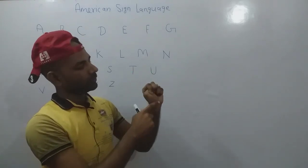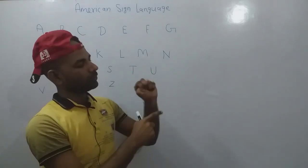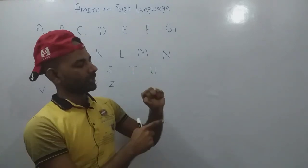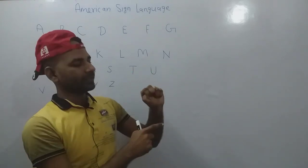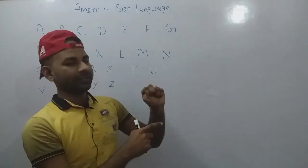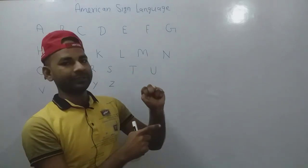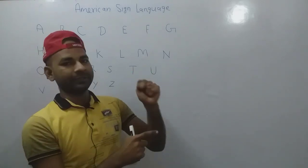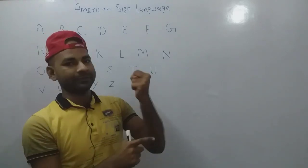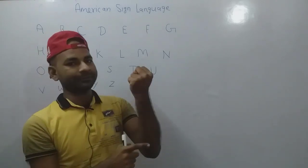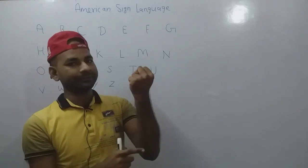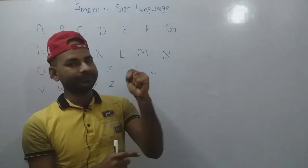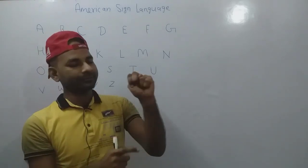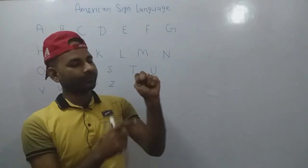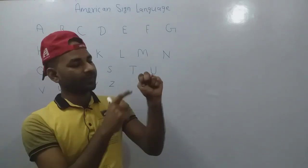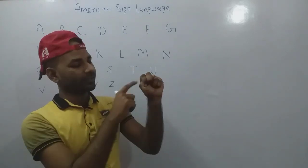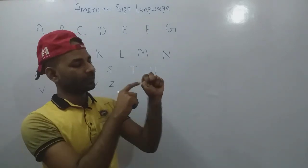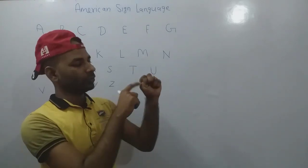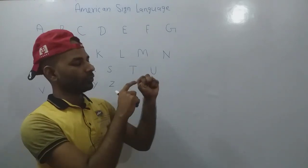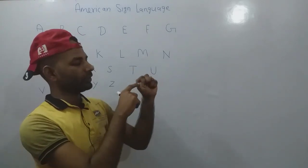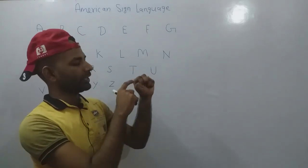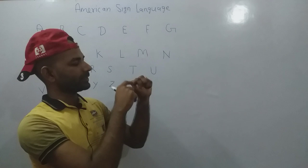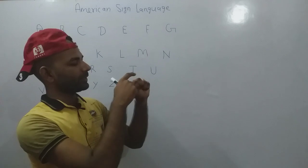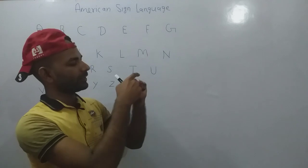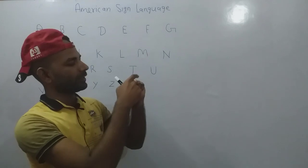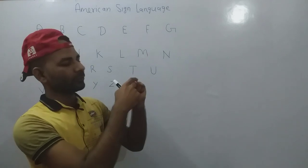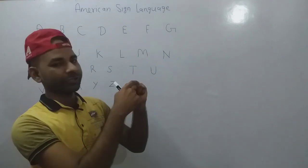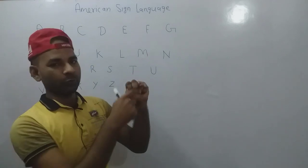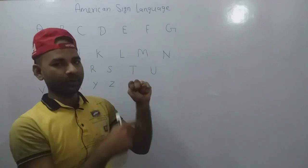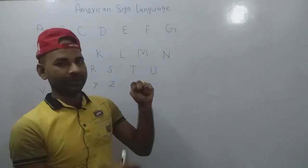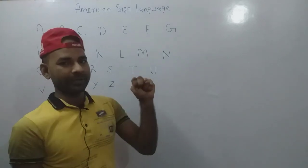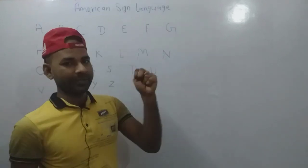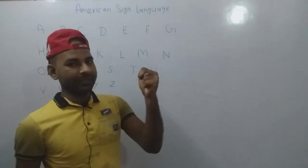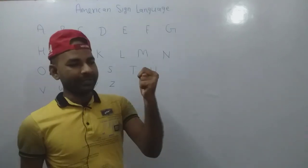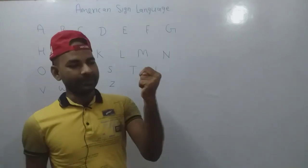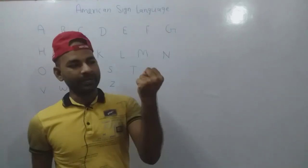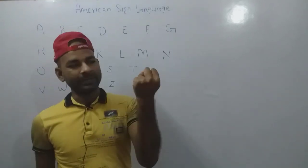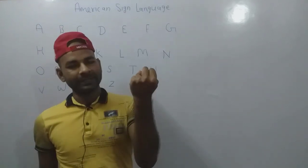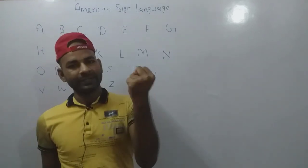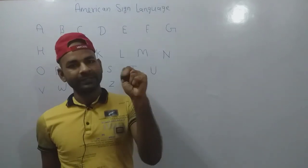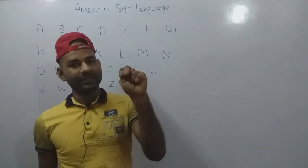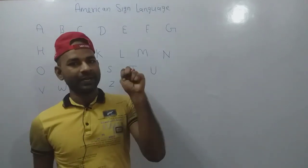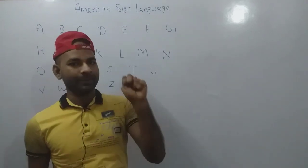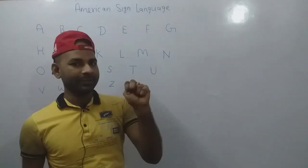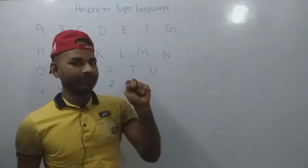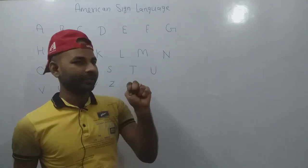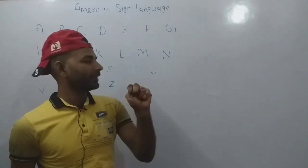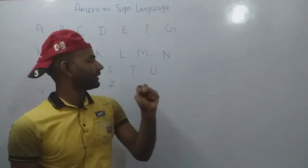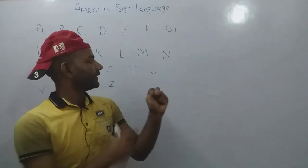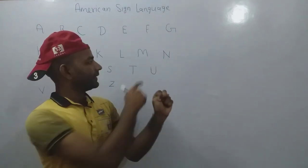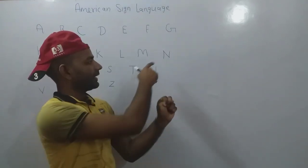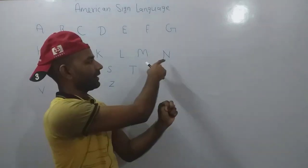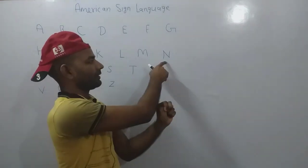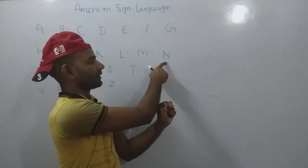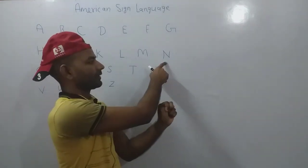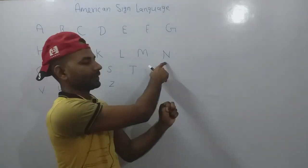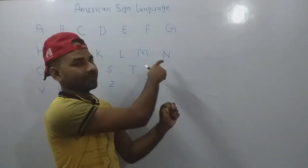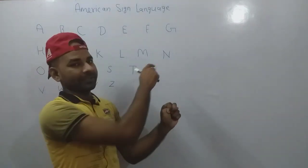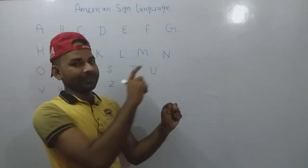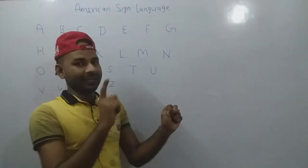2 ऐसे कर दीजिएगा, 2 उंगलियां हैं इस बार अंगूठे के ऊपर। अब आप ऐसे कर लीजिए, अब ये बन गया M। याद